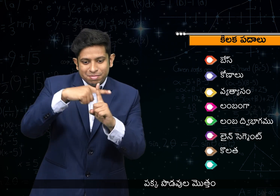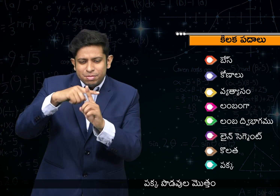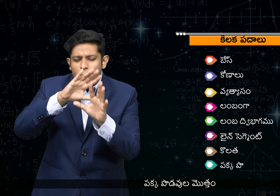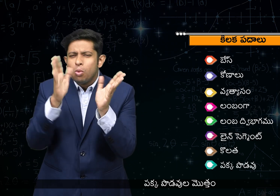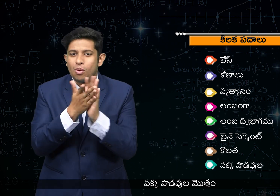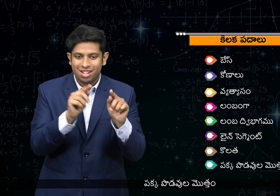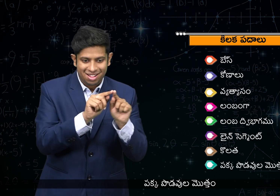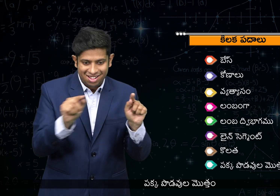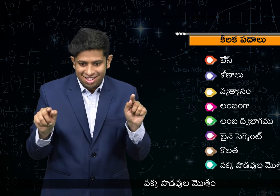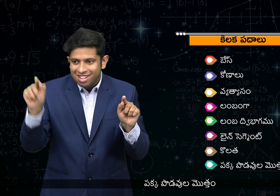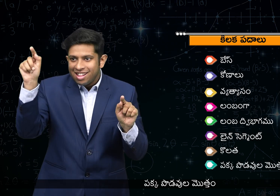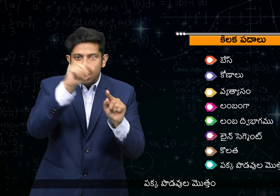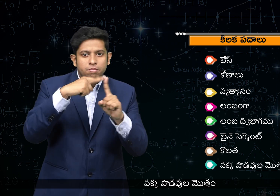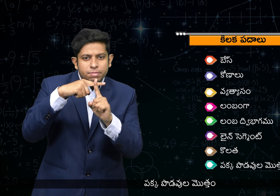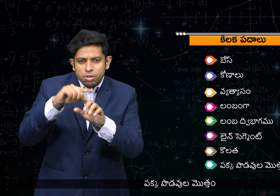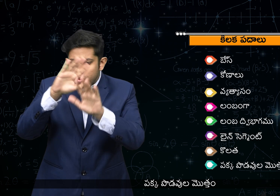పక్క పొడవుల మొత్తం.